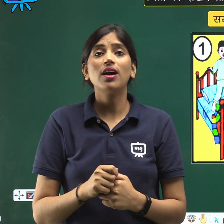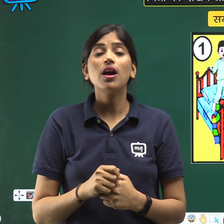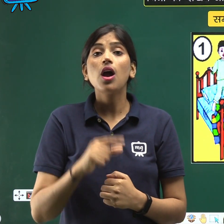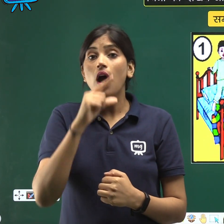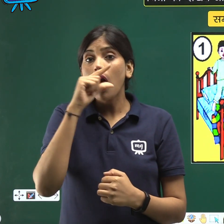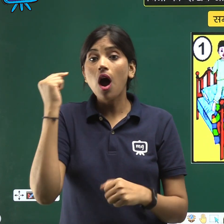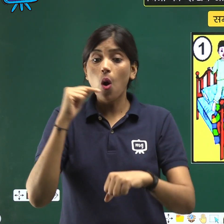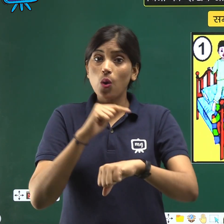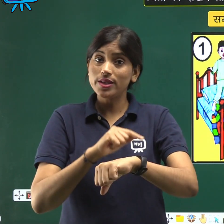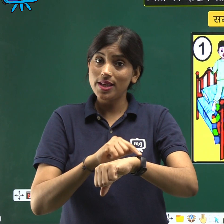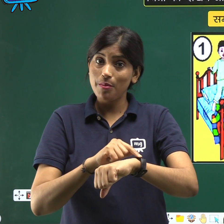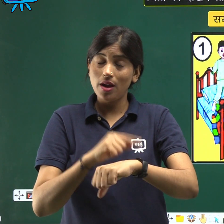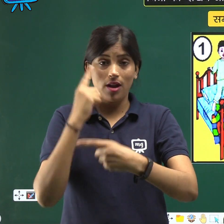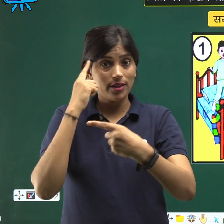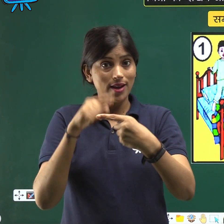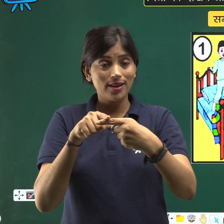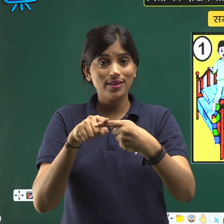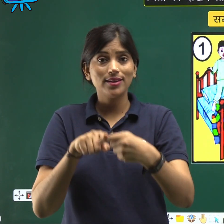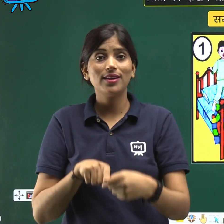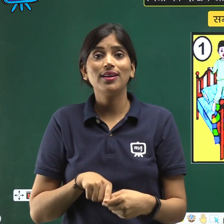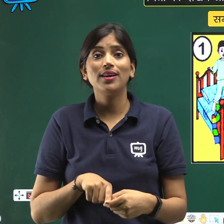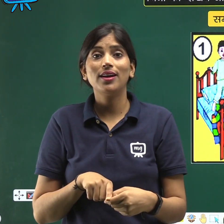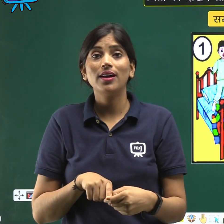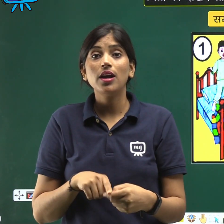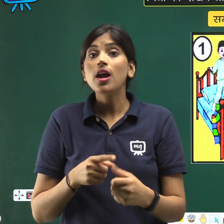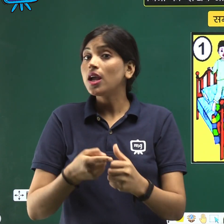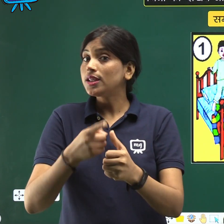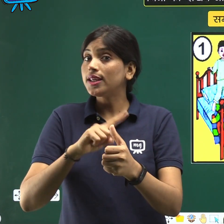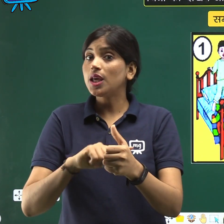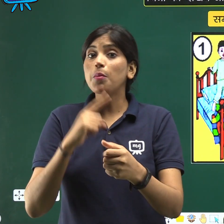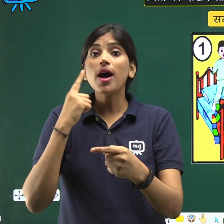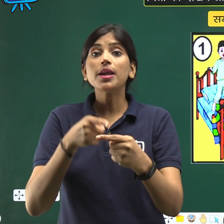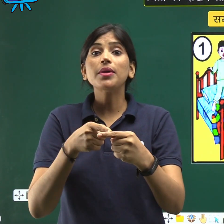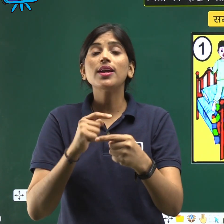और समय का ध्यान के बारे में